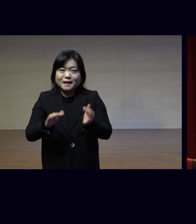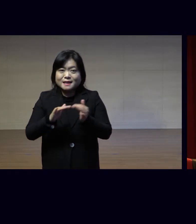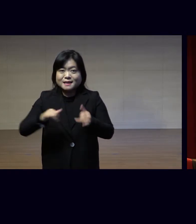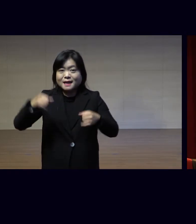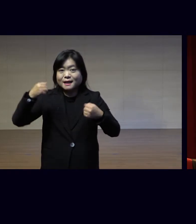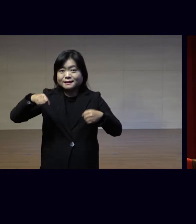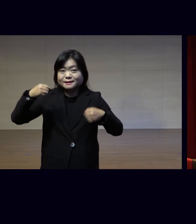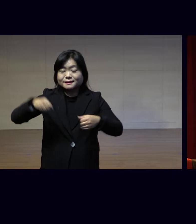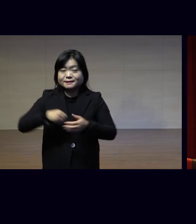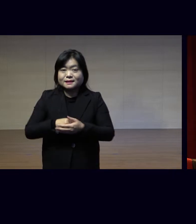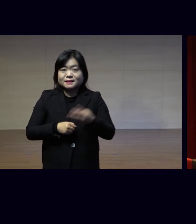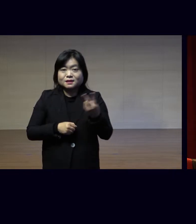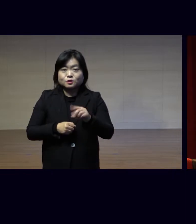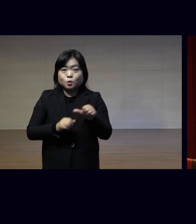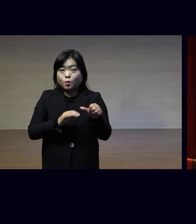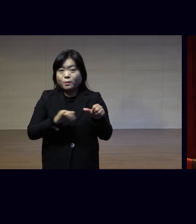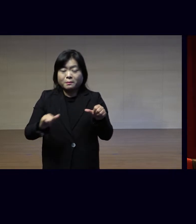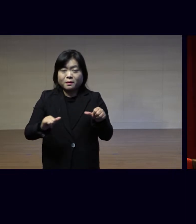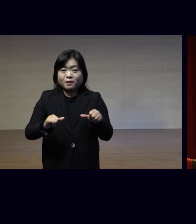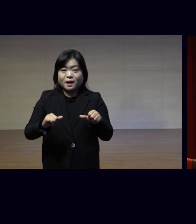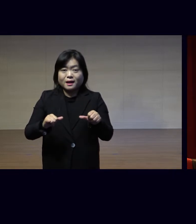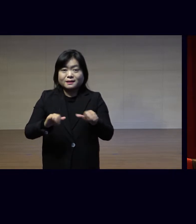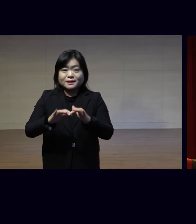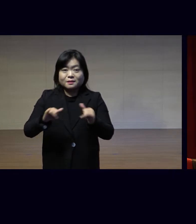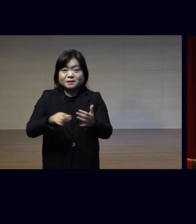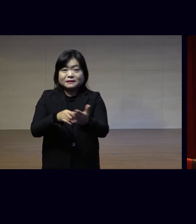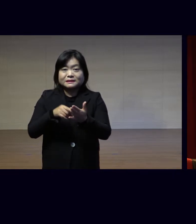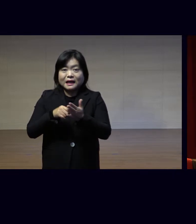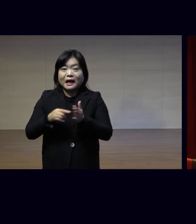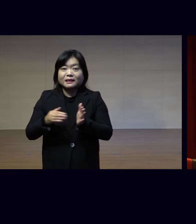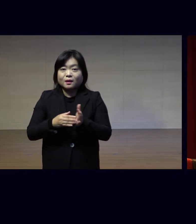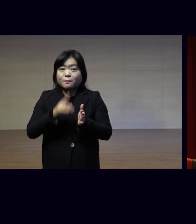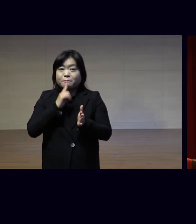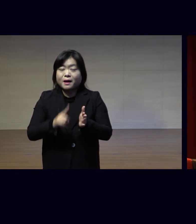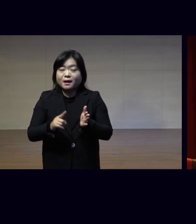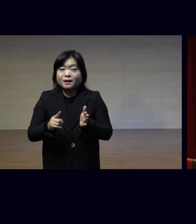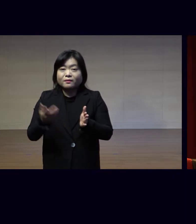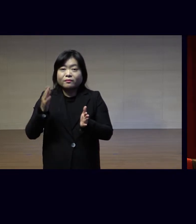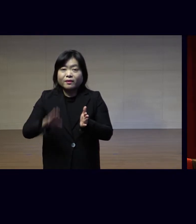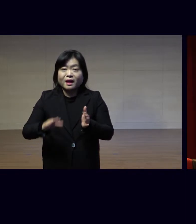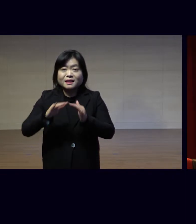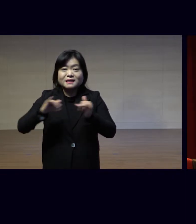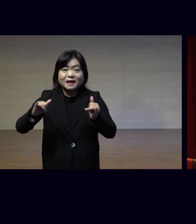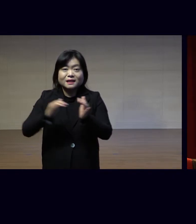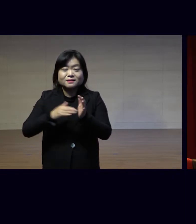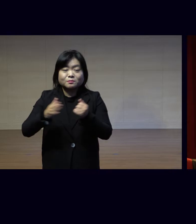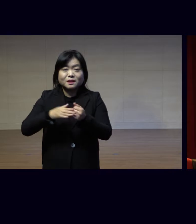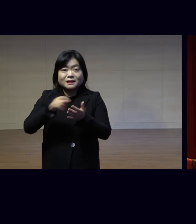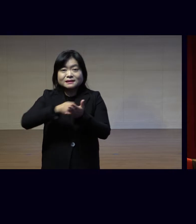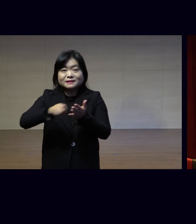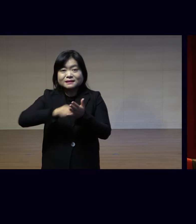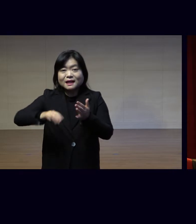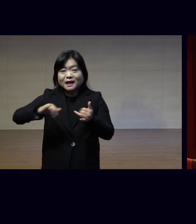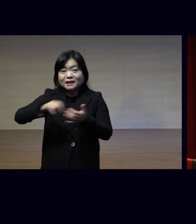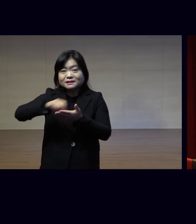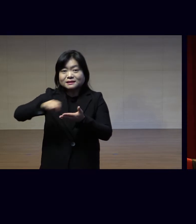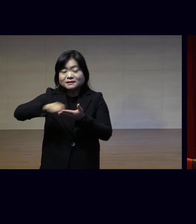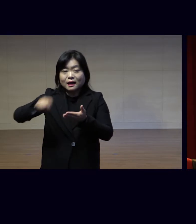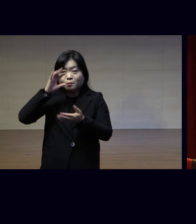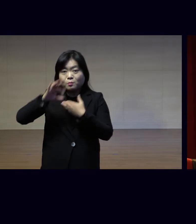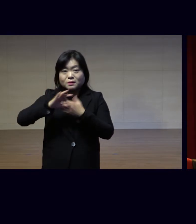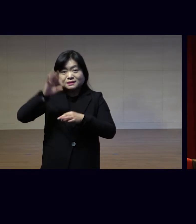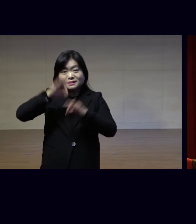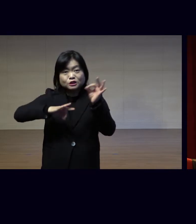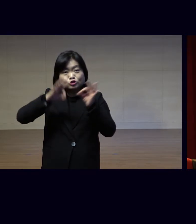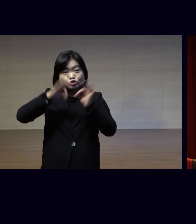인간극 2,500명의 사람이 등장한다고 하는데 혹시 이제 인간이기 때문에 작가가 쓰다 보면은 실수